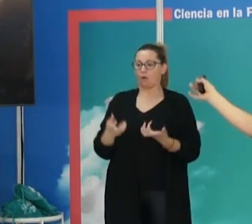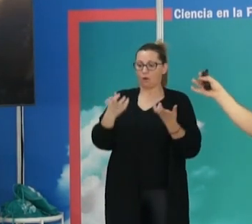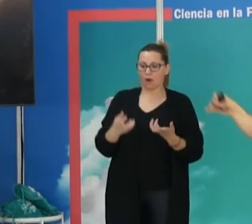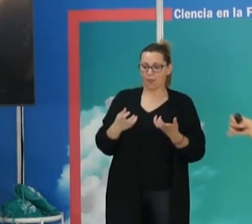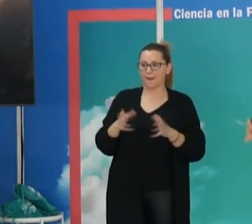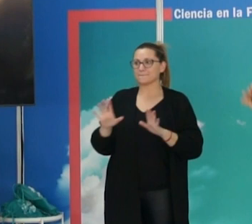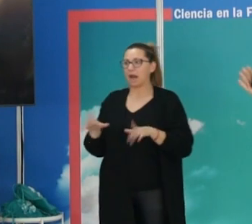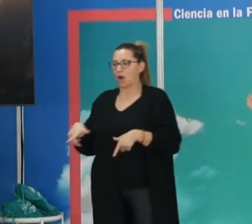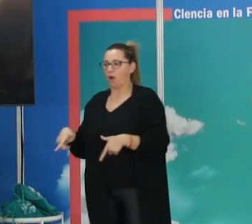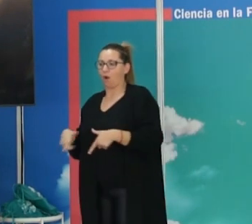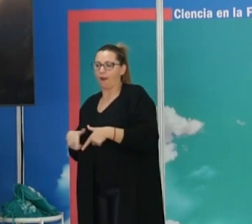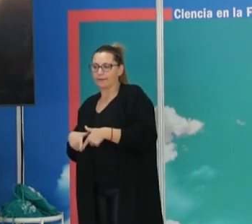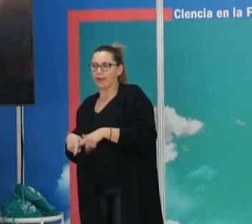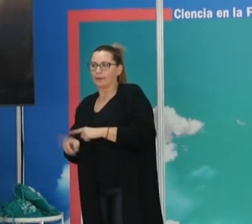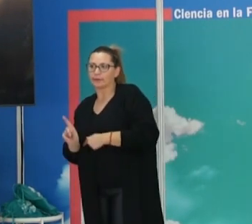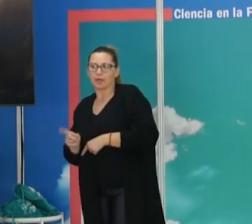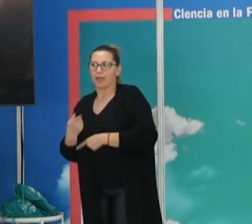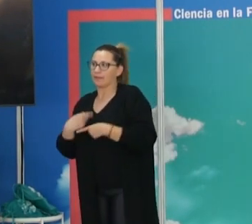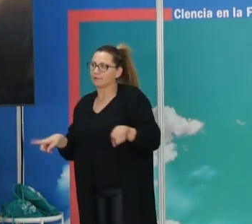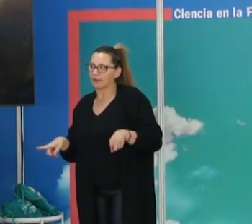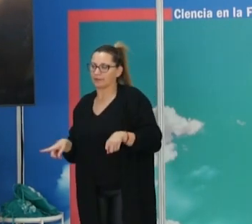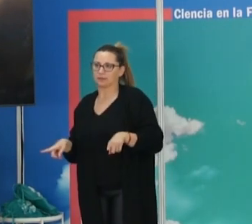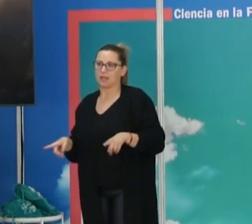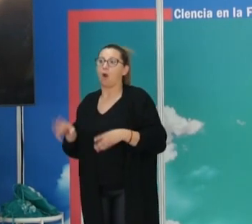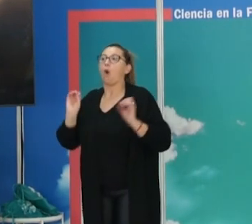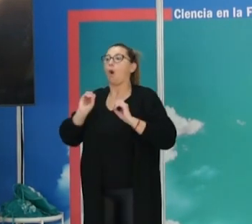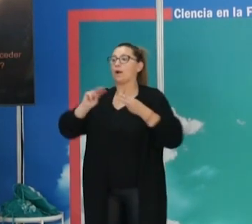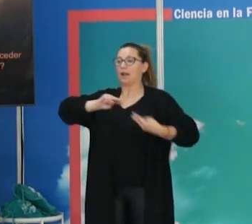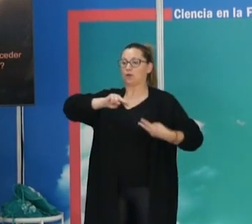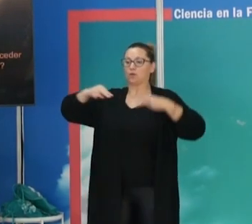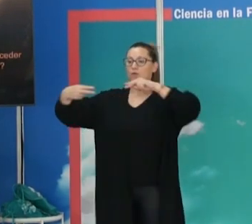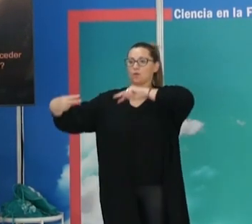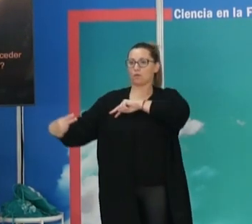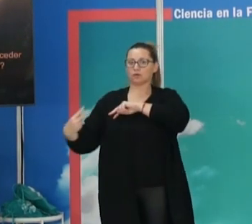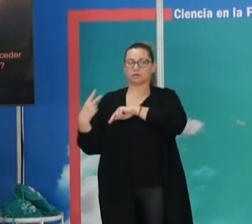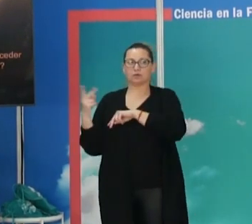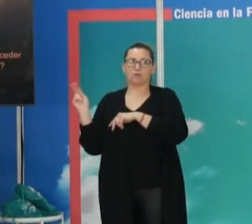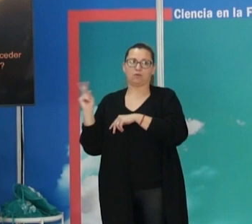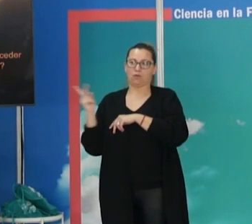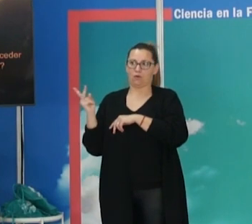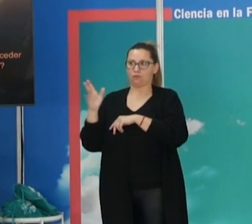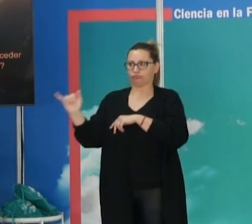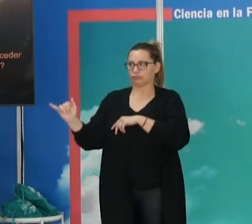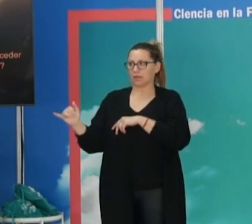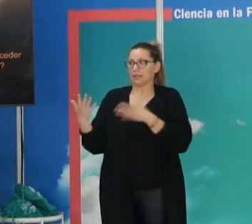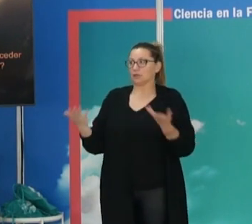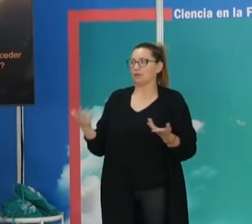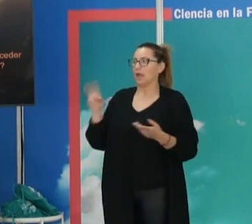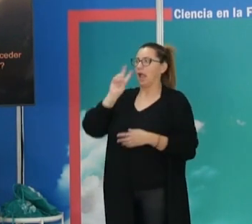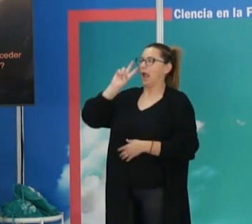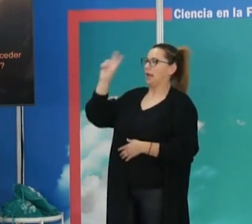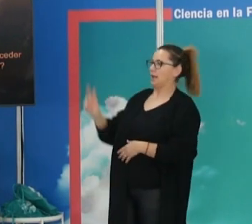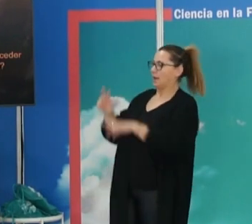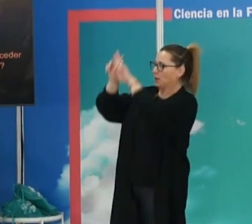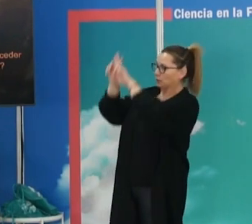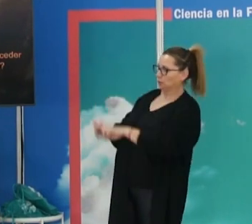y genital de otro tipo y cromosómico de uno de esos dos tipos. Entonces, ¿qué peso conceder a cada uno? Esto es una